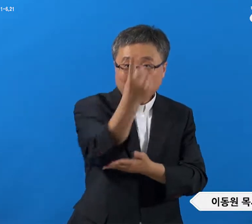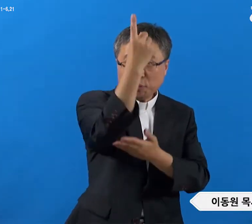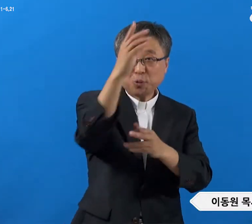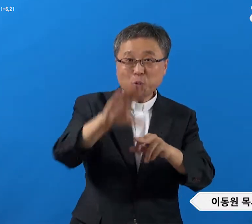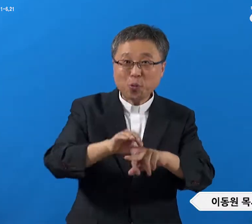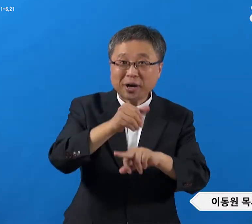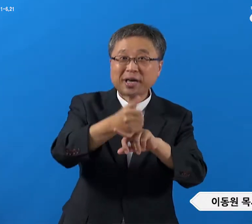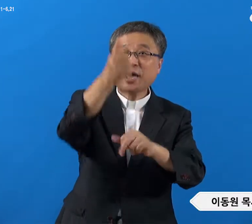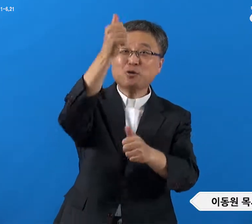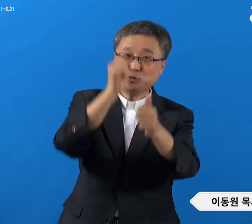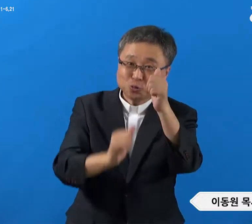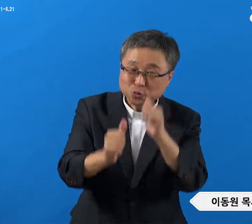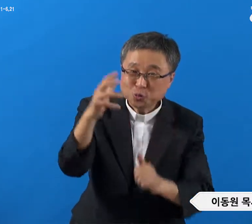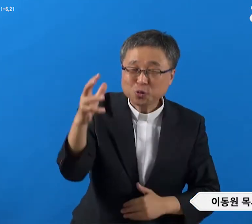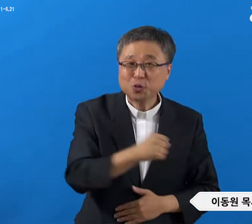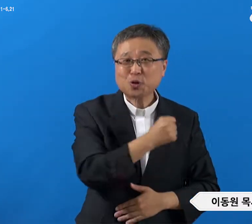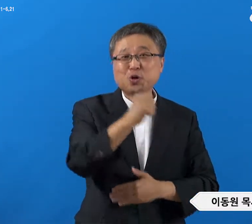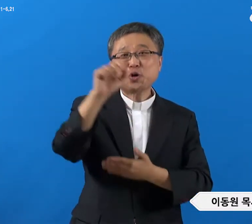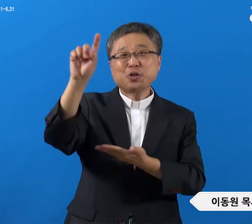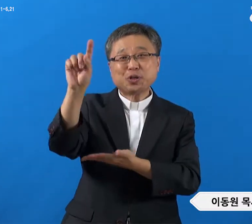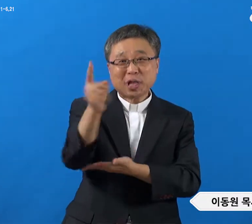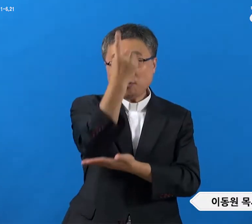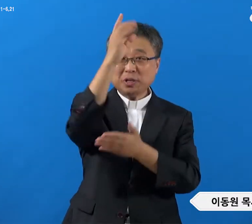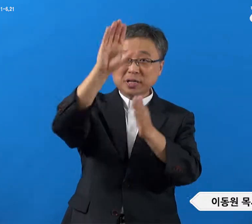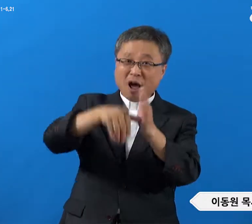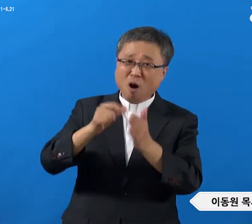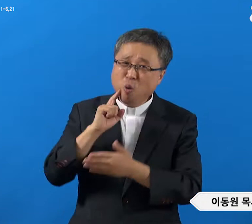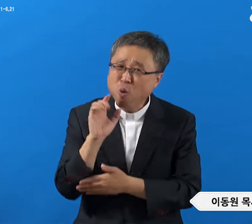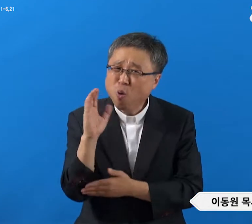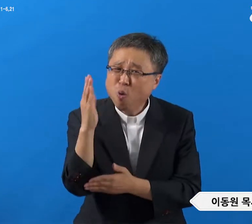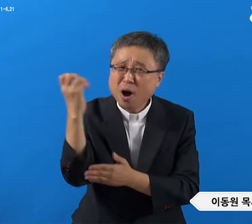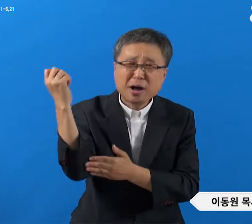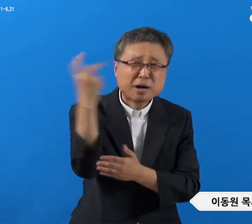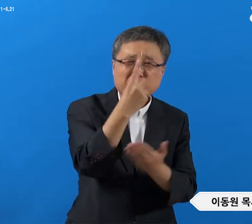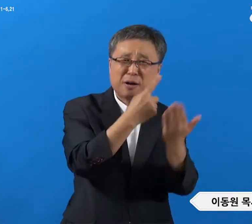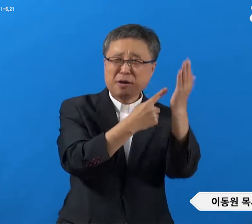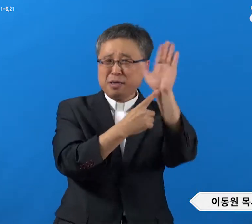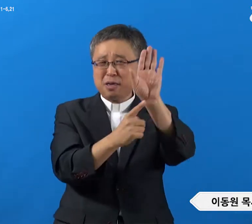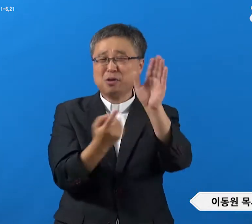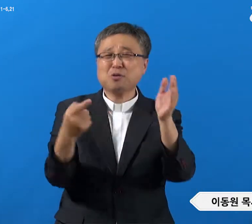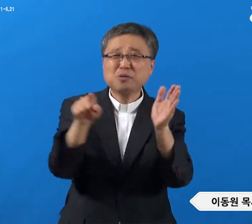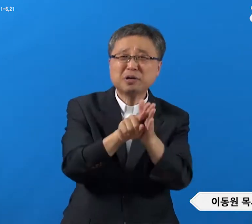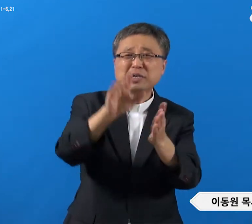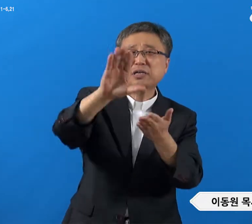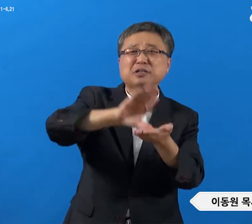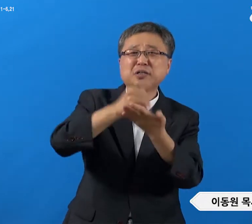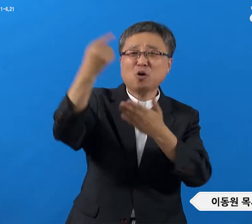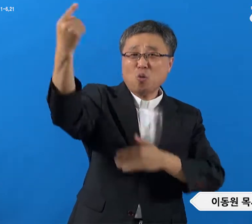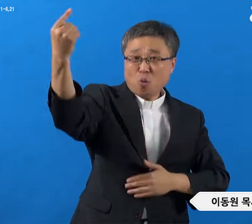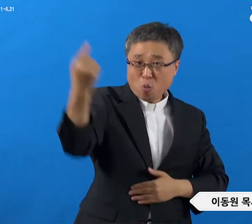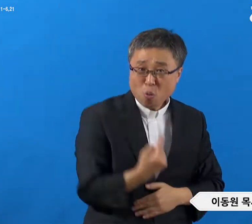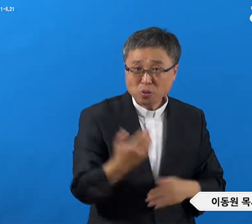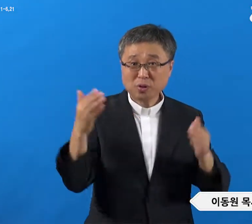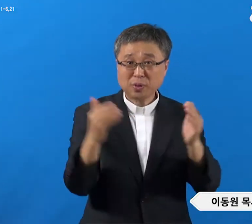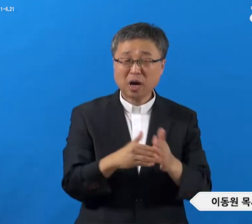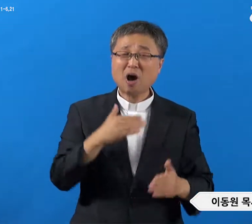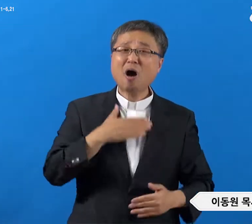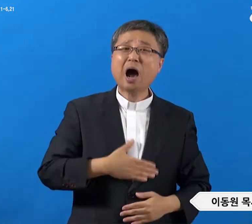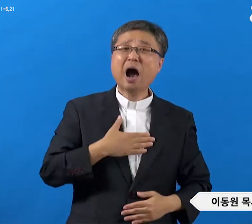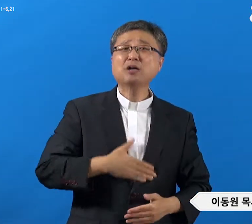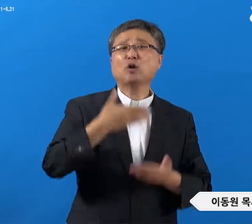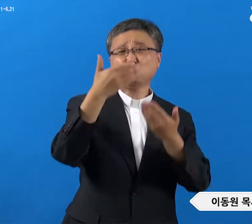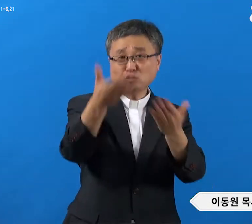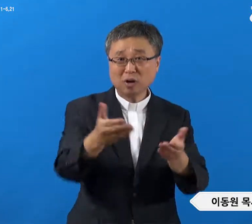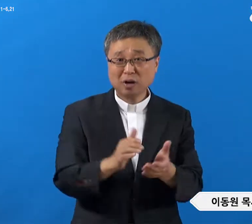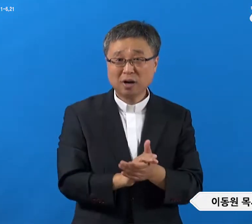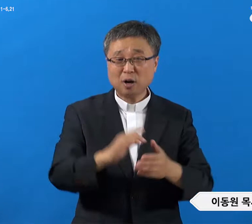후손으로 다윗의 꿈, 다윗 시대의 영광을 재현하기 위해서 그리스도가 오셨다고 알려주는 것입니다.